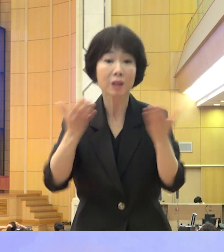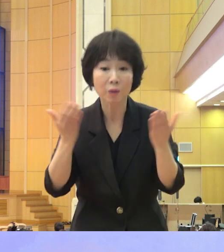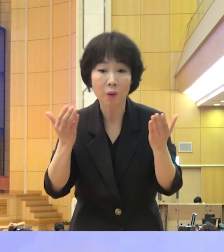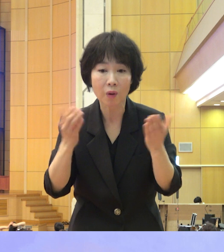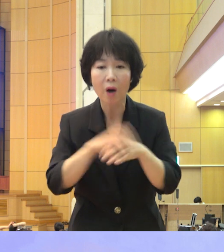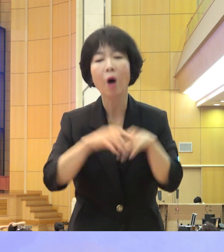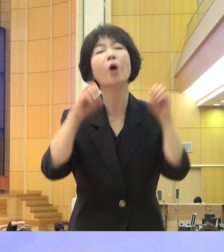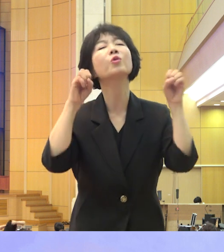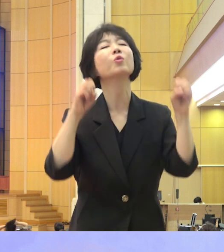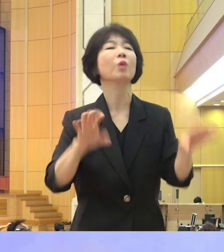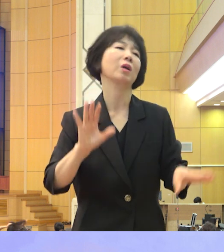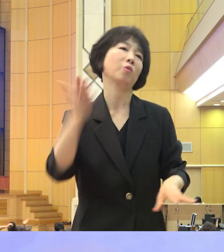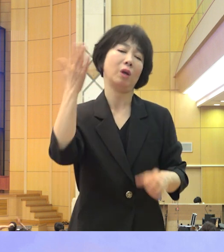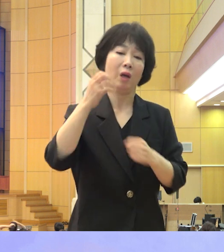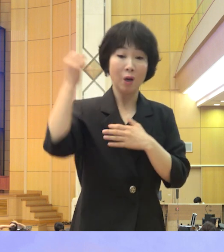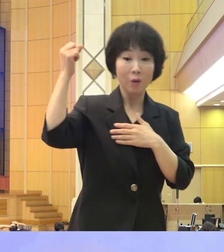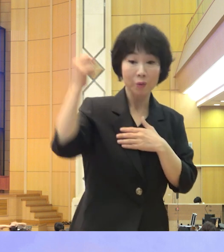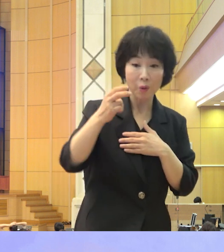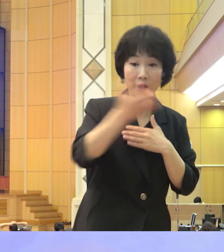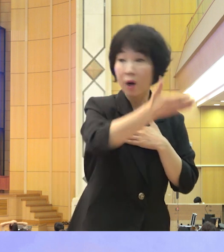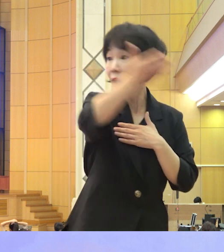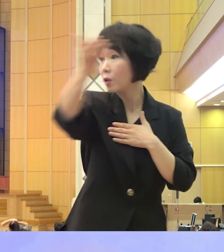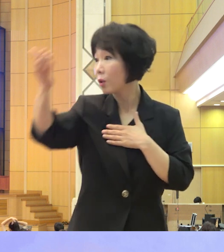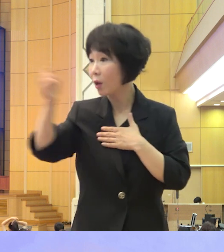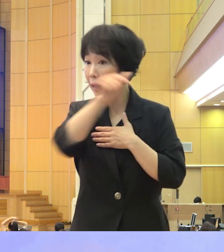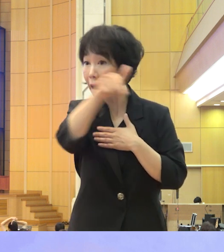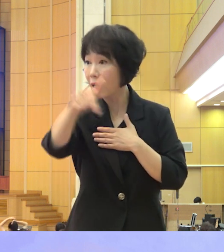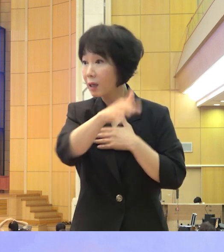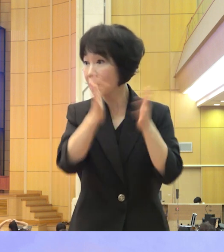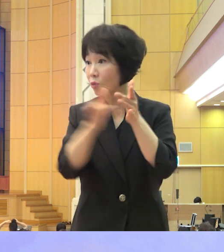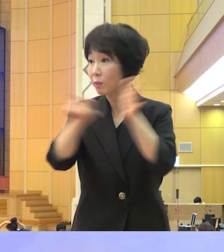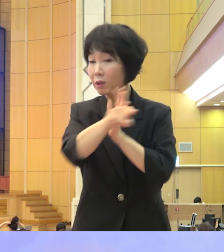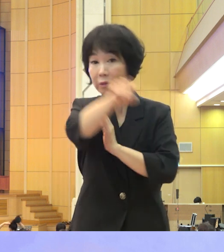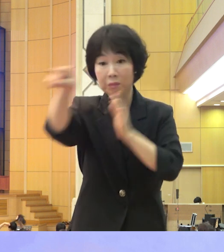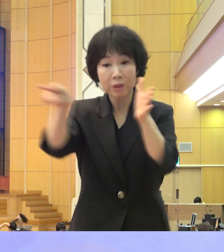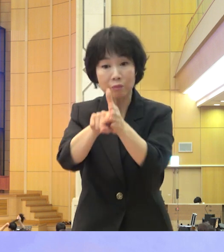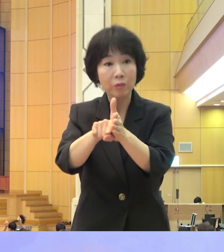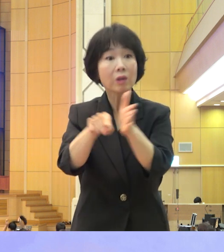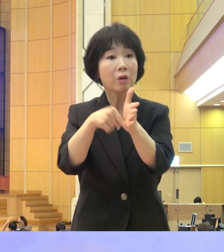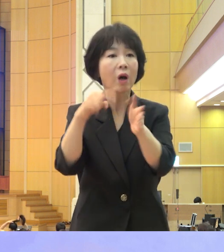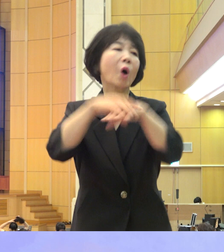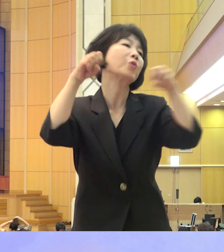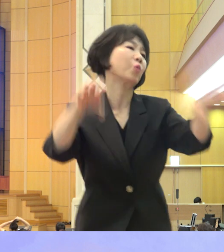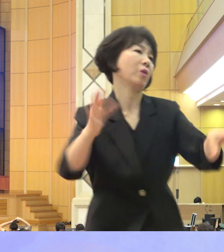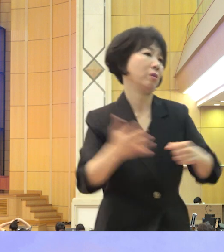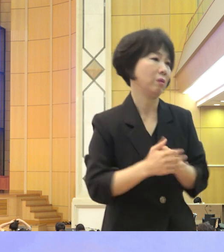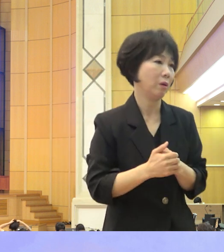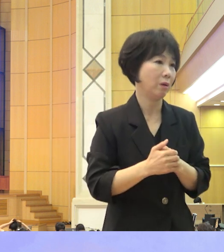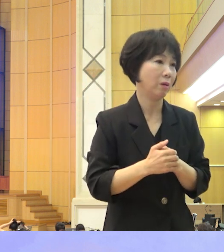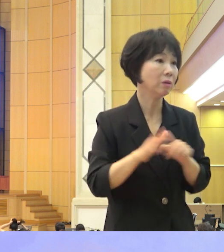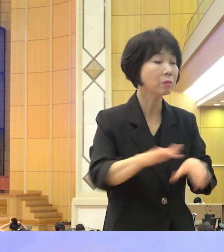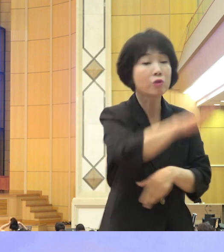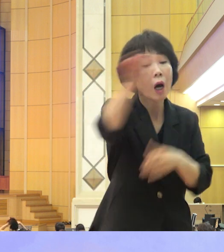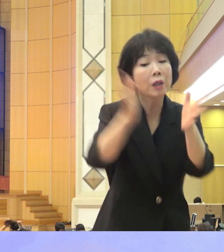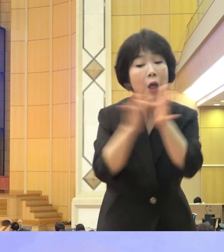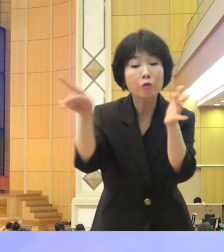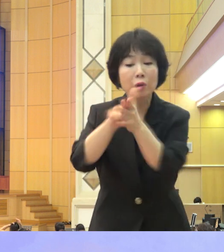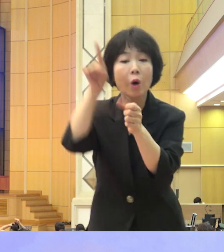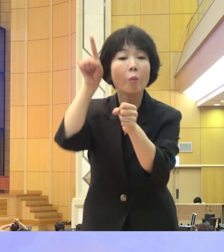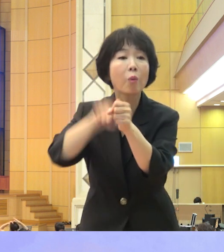것도 헛것이요, 또 너희 믿음도, 예수 믿는 것도 헛것이란 말이에요. 우리가 예수를 지금 믿는